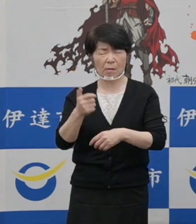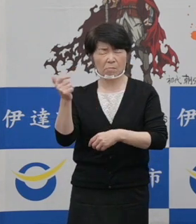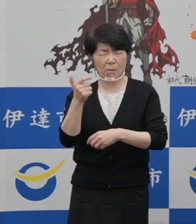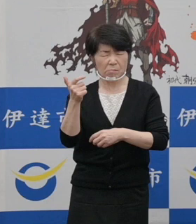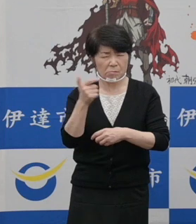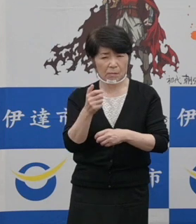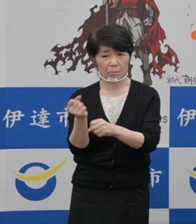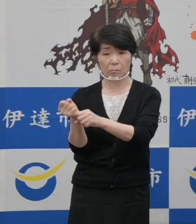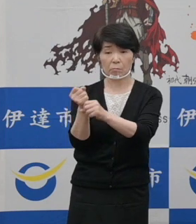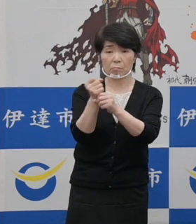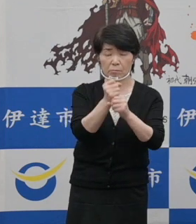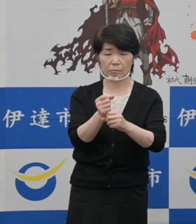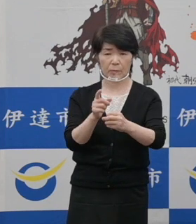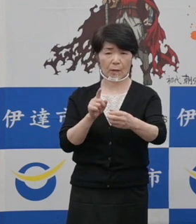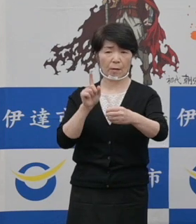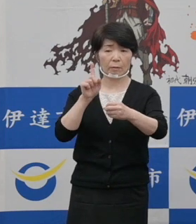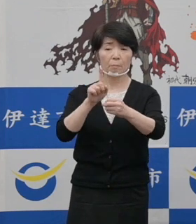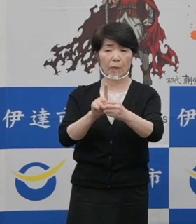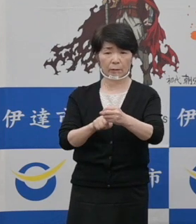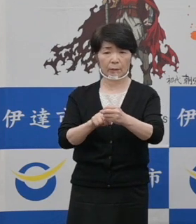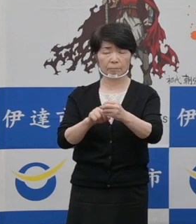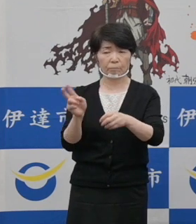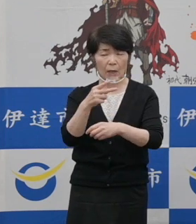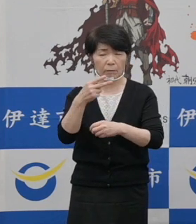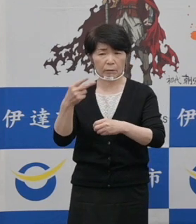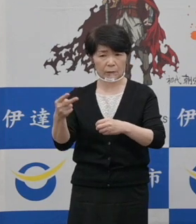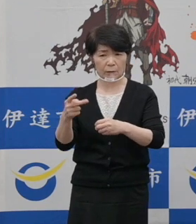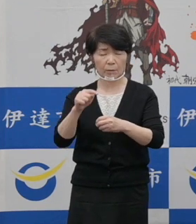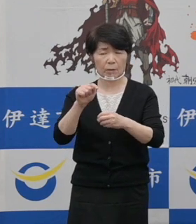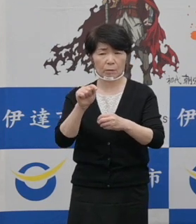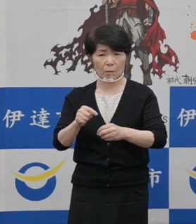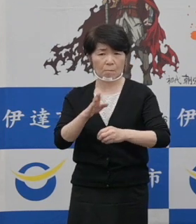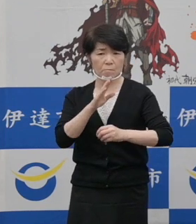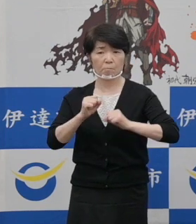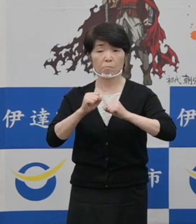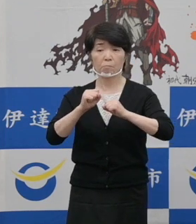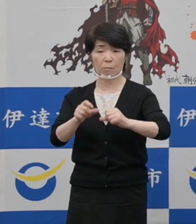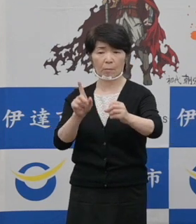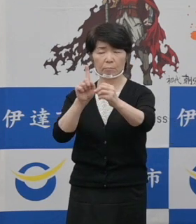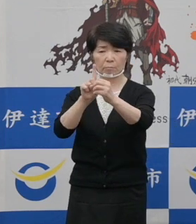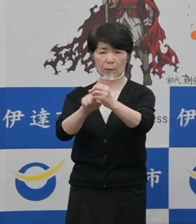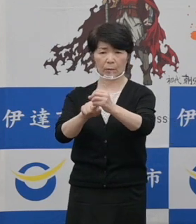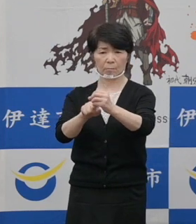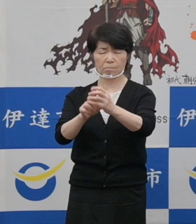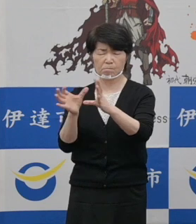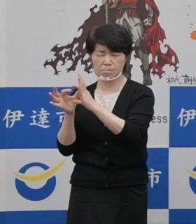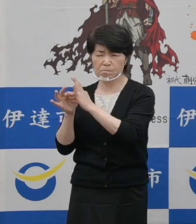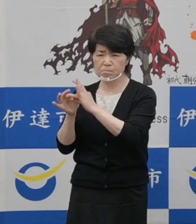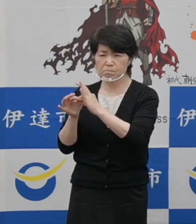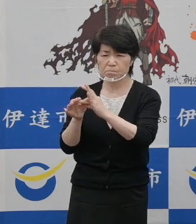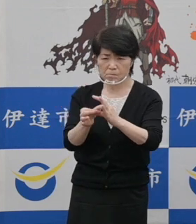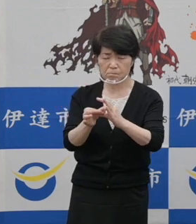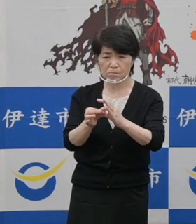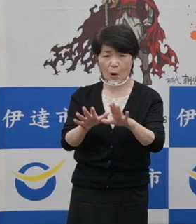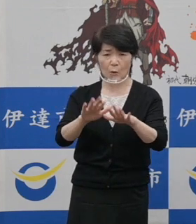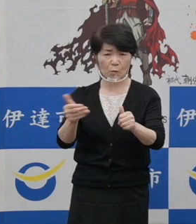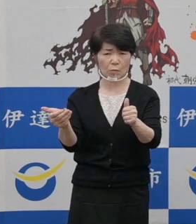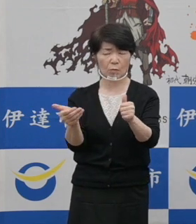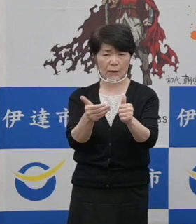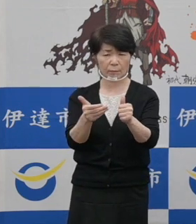ともに、第二次総合計画の実施に向けまして、切れ目のない子育て支援の